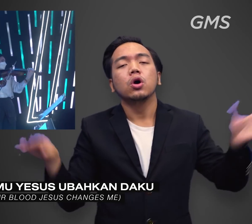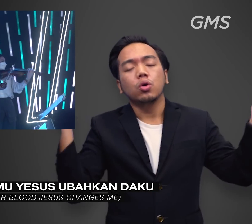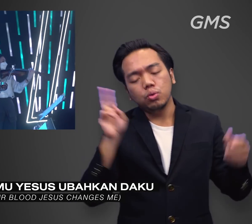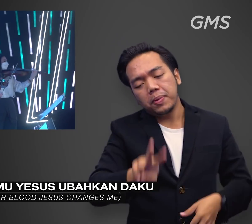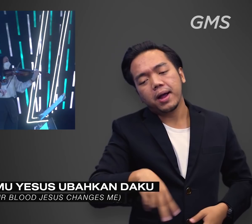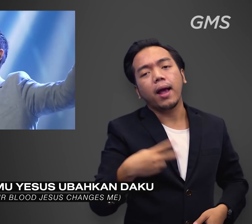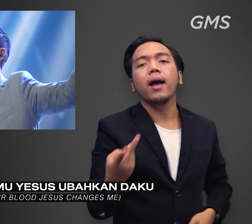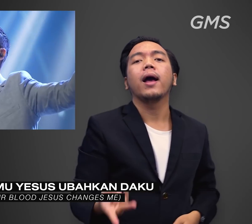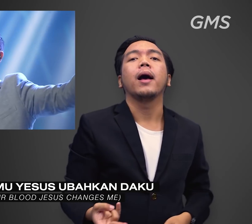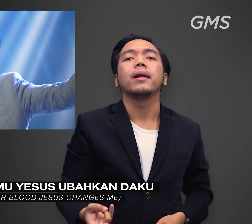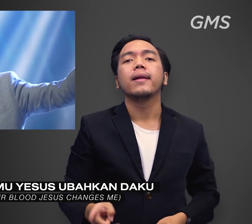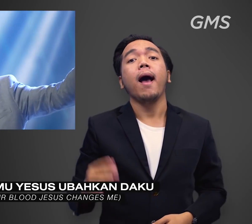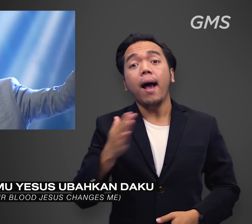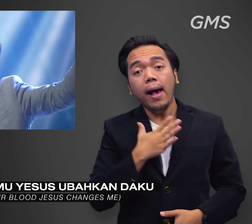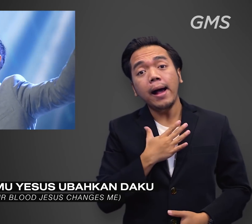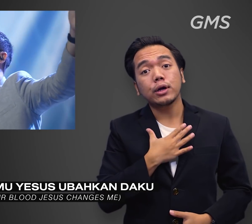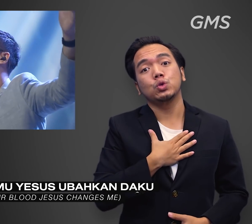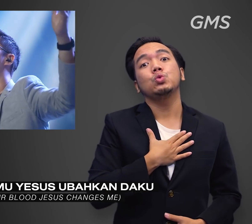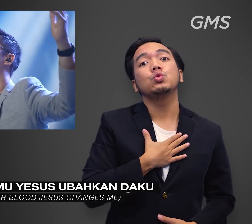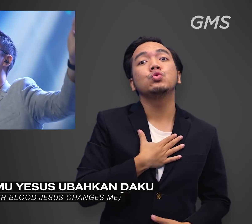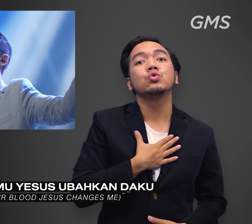Darah-Mu Yesus